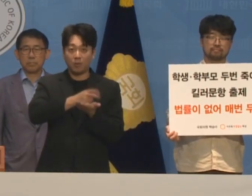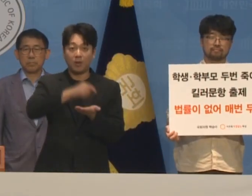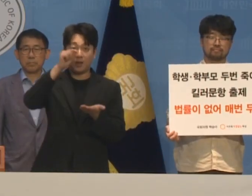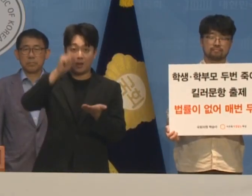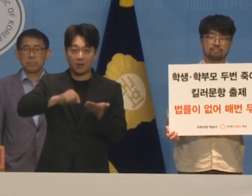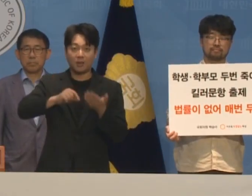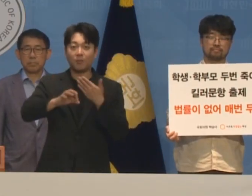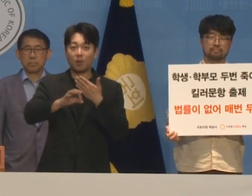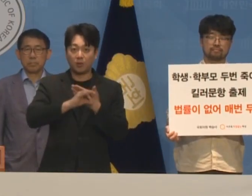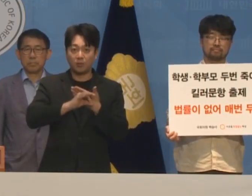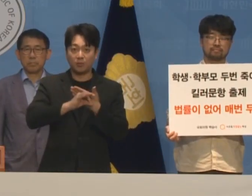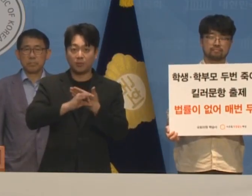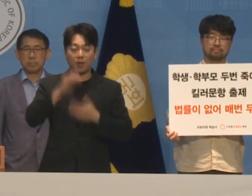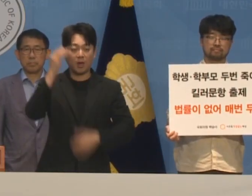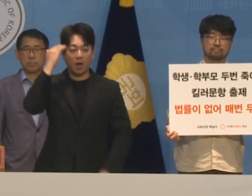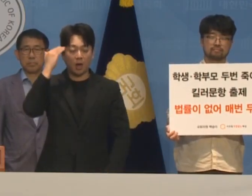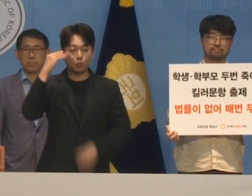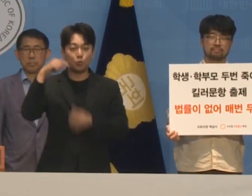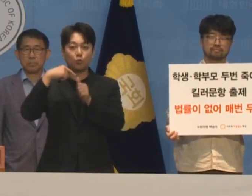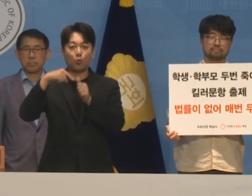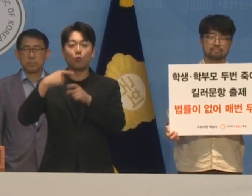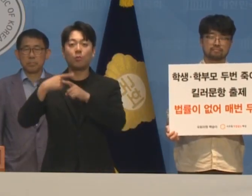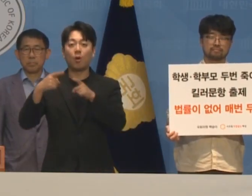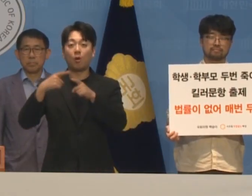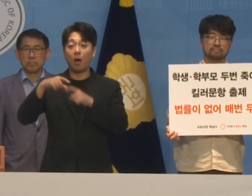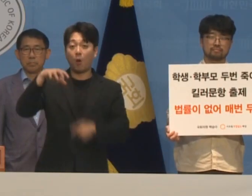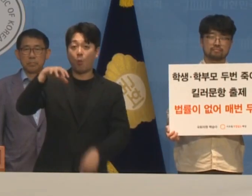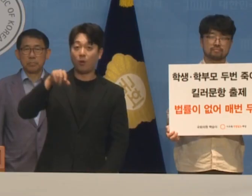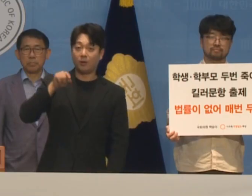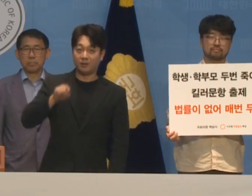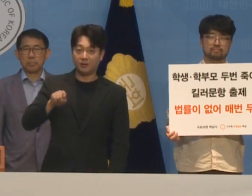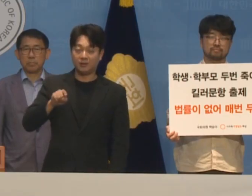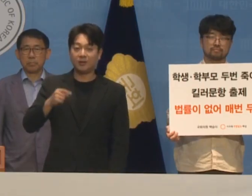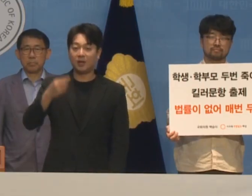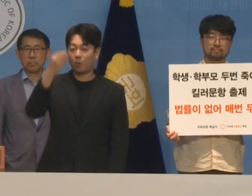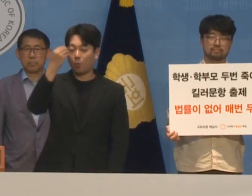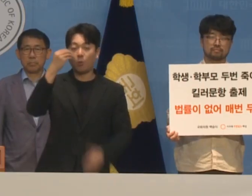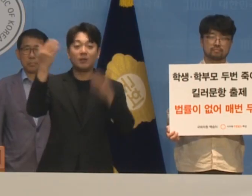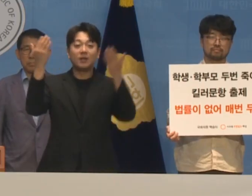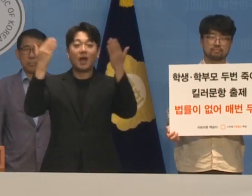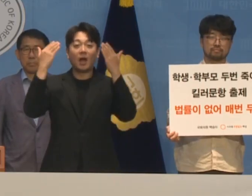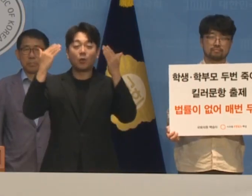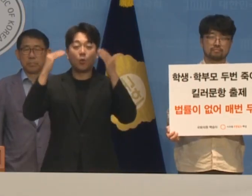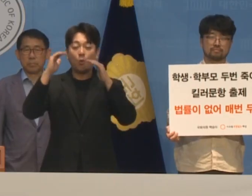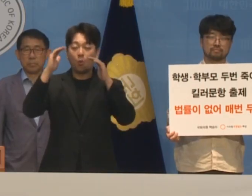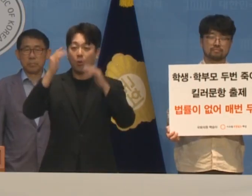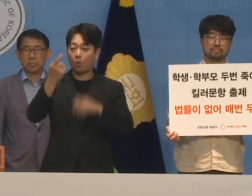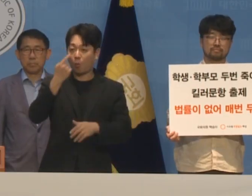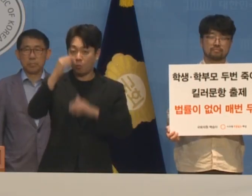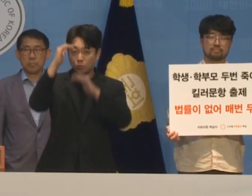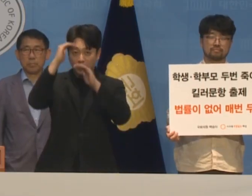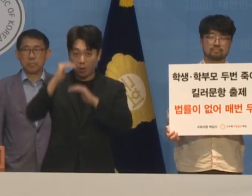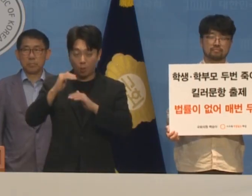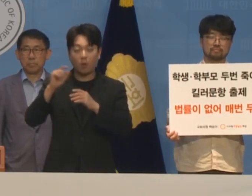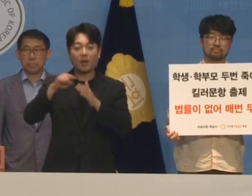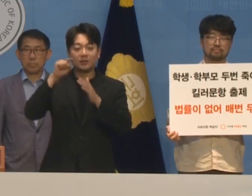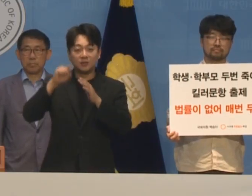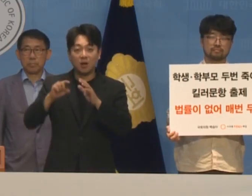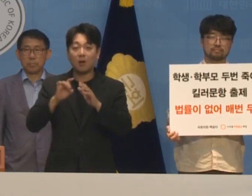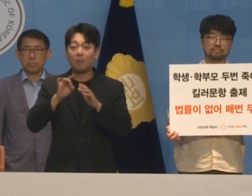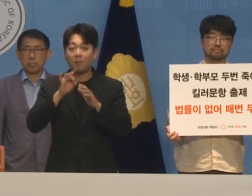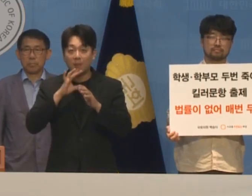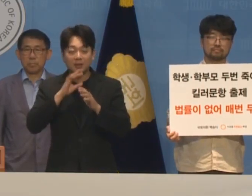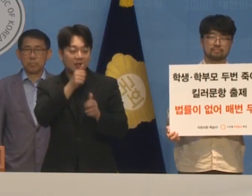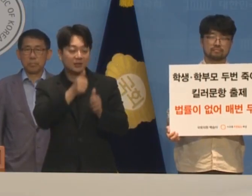수능 출제기관인 한국교육과정평가원은 교육과정을 준수한 문제를 출제해야 하며 고교 교육과정을 벗어난 문제